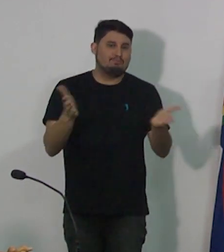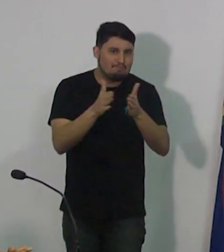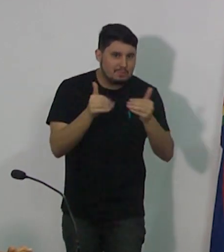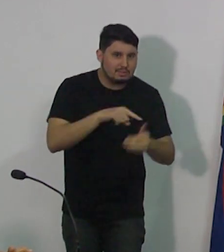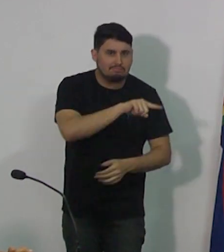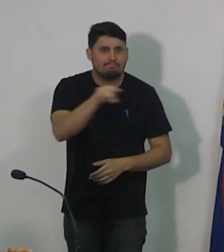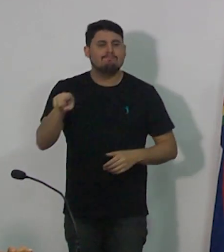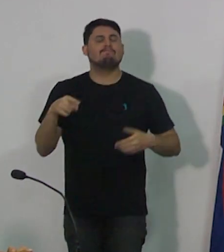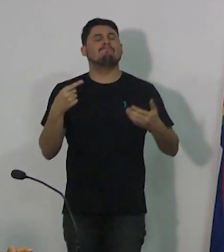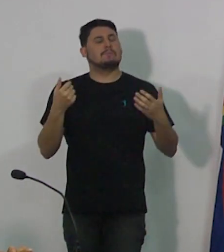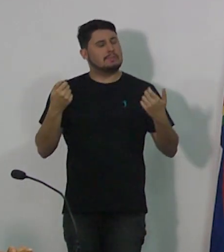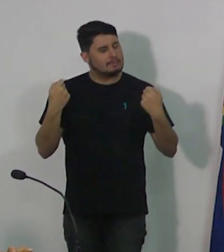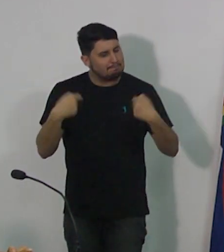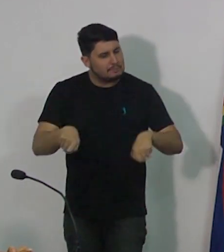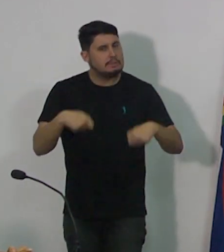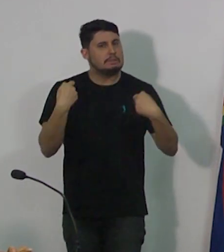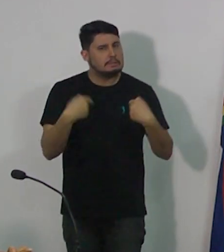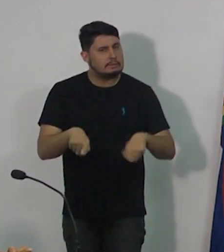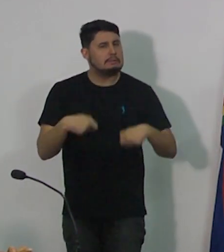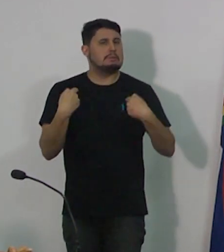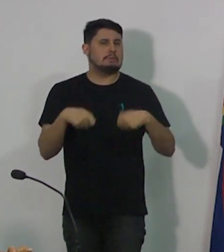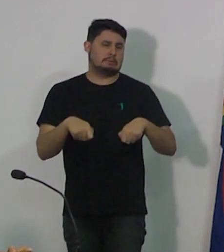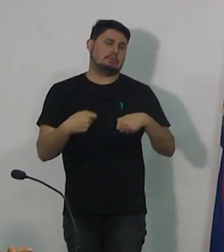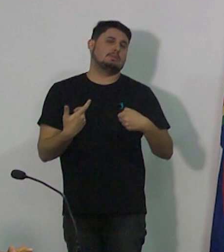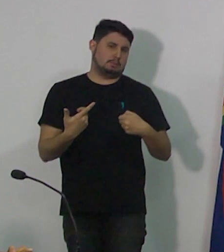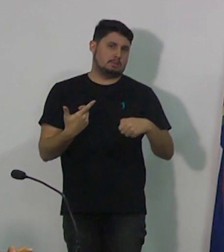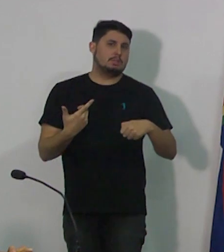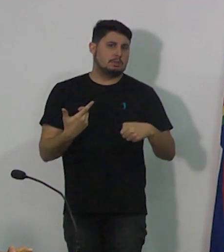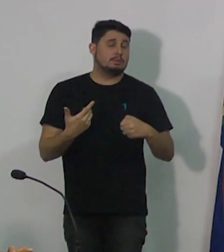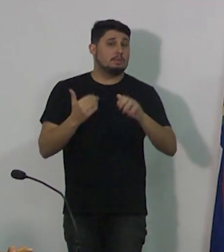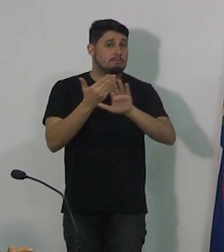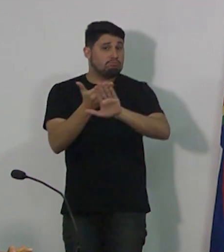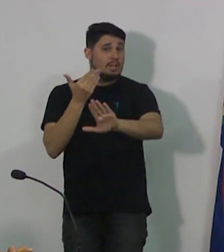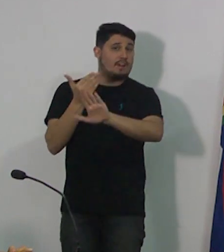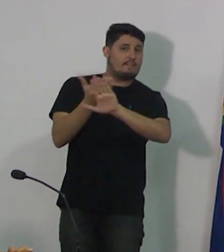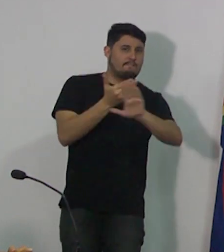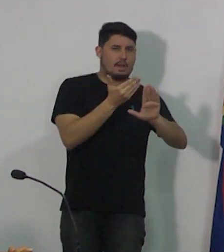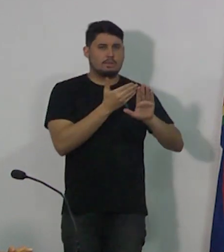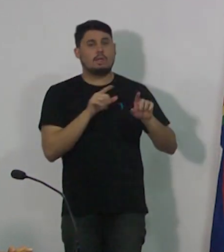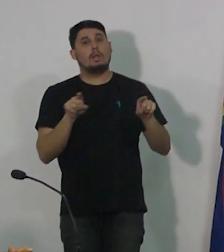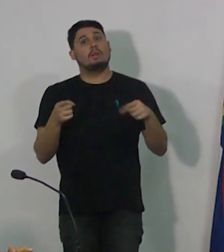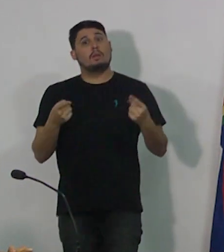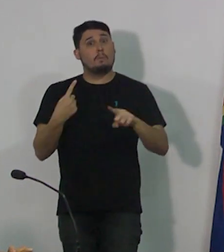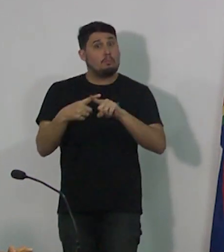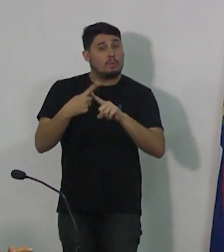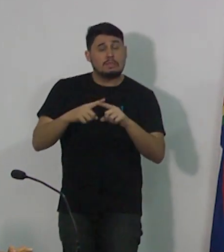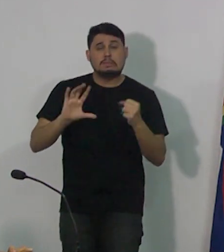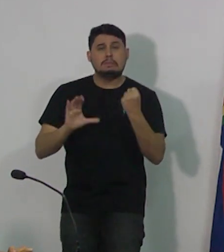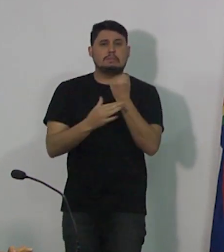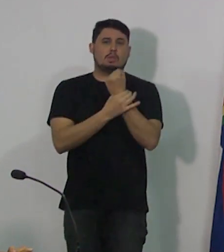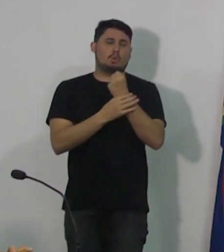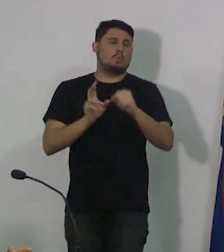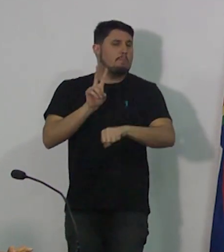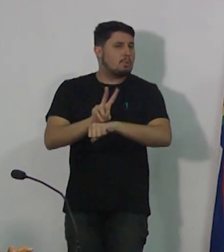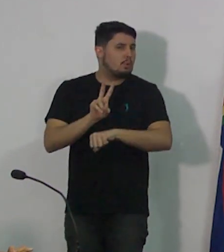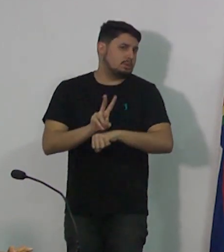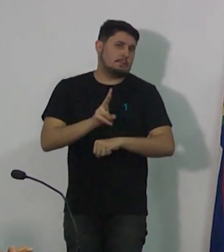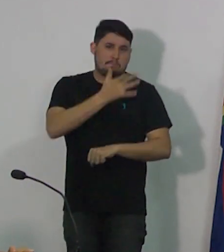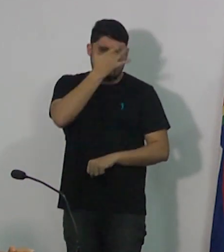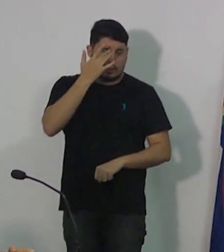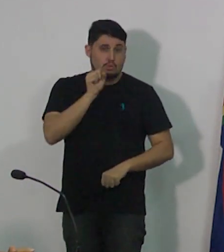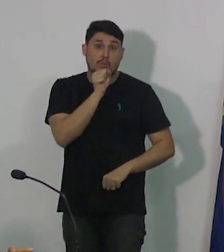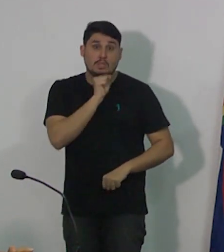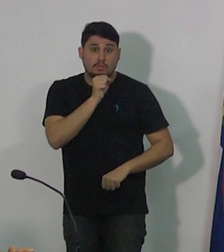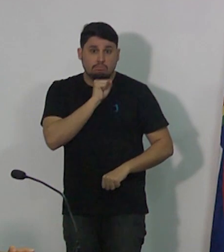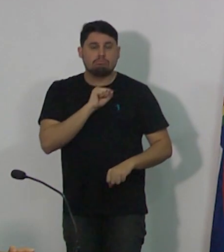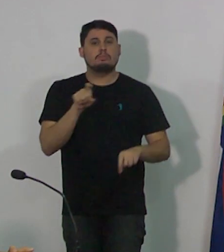muito, porque acaba sendo uma proteção para todo mundo. Serve tanto para as pessoas idosas como para a sociedade como um todo. Lembrando